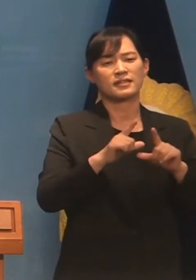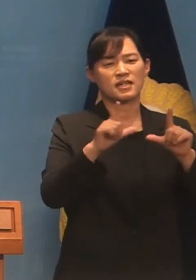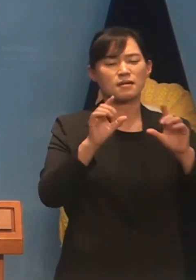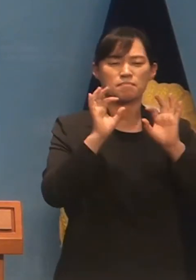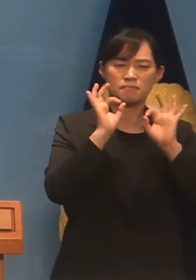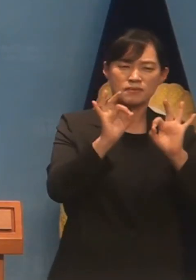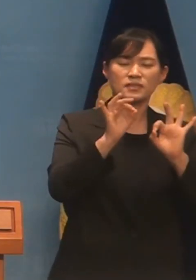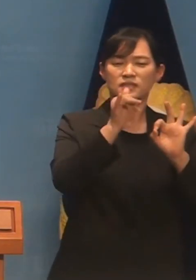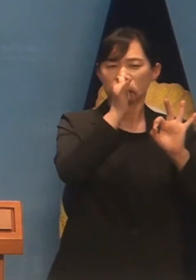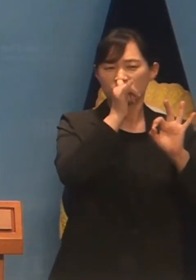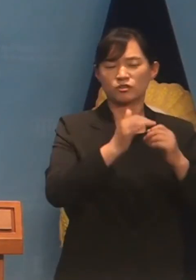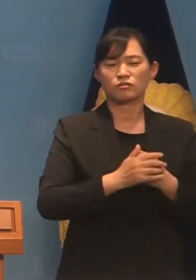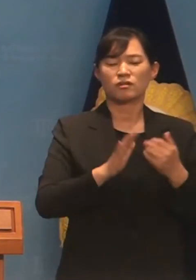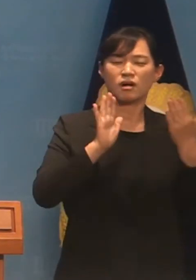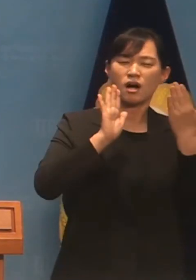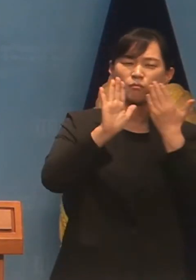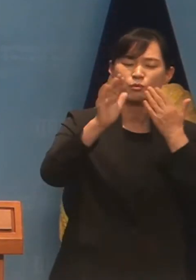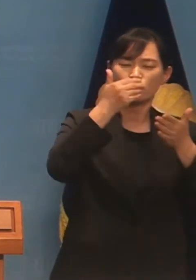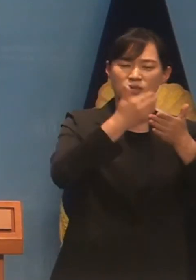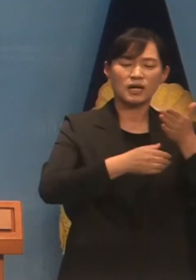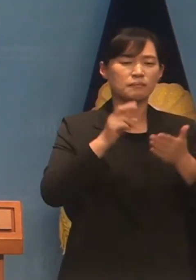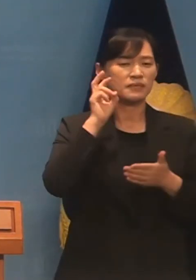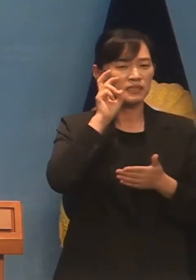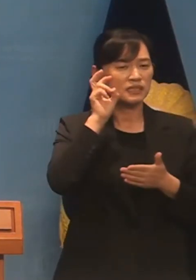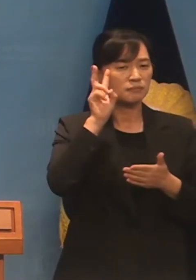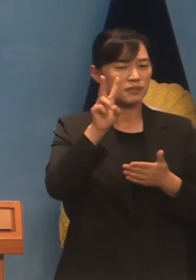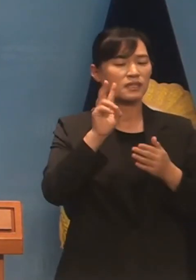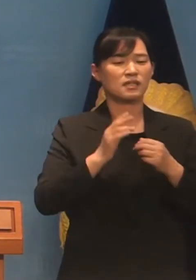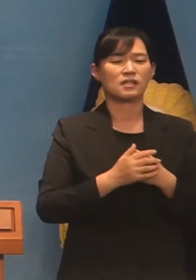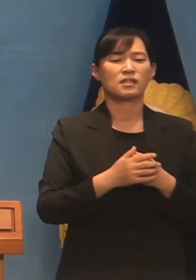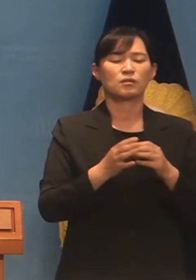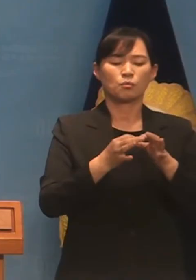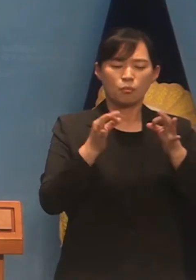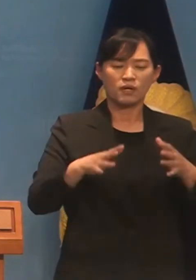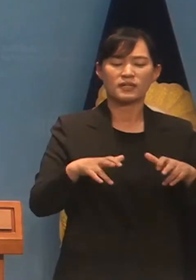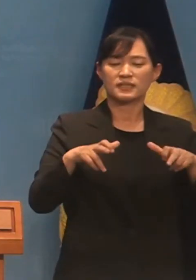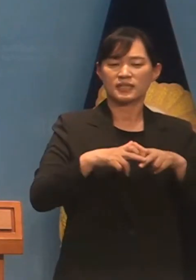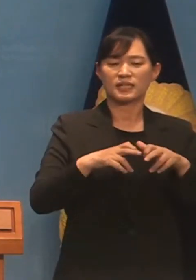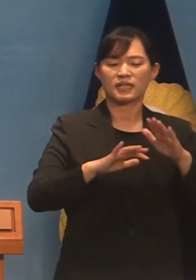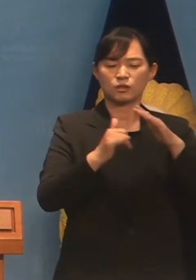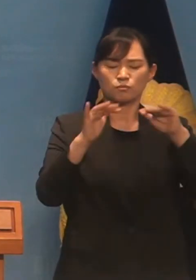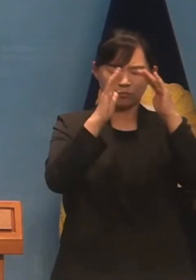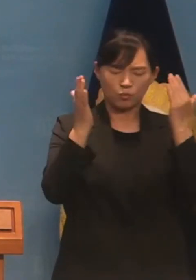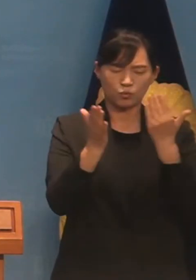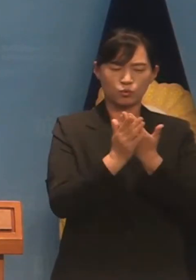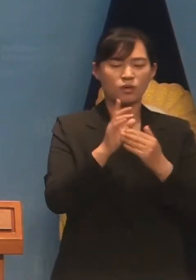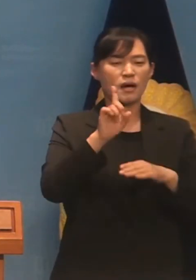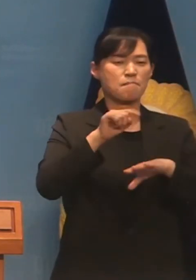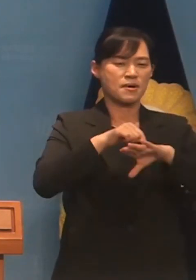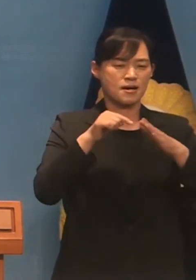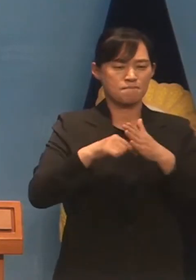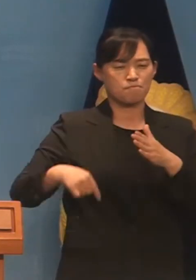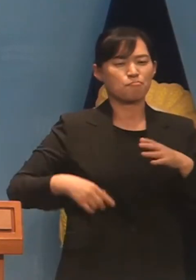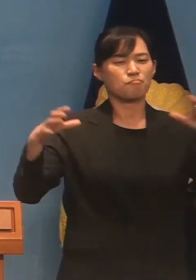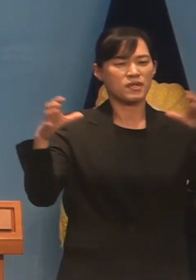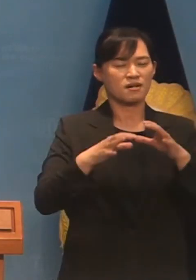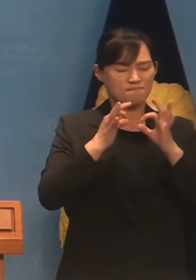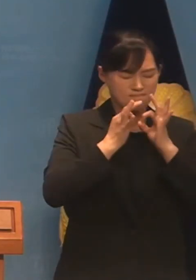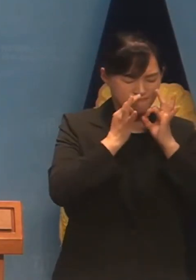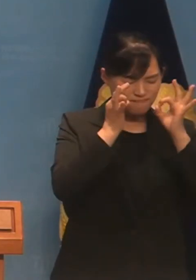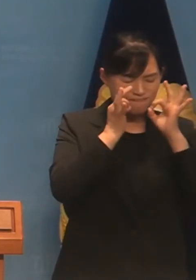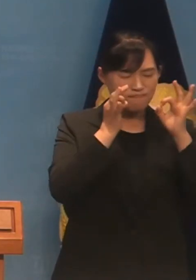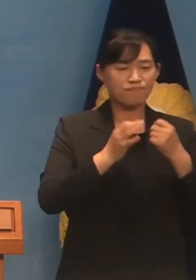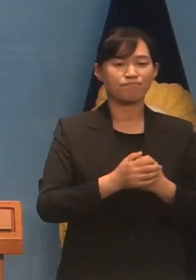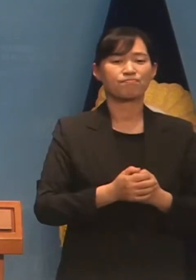있습니다. 앞으로 남은 20여일 저희 장애인 가족 모두 한 마음으로